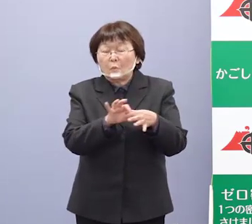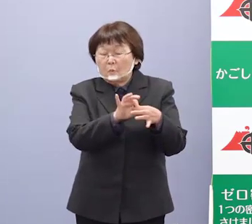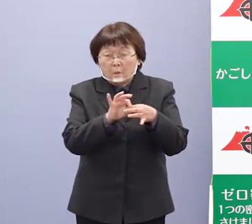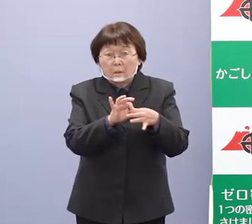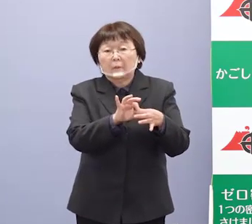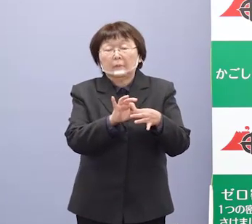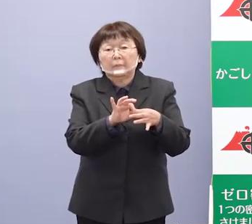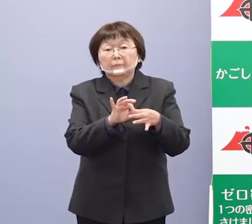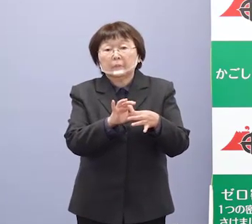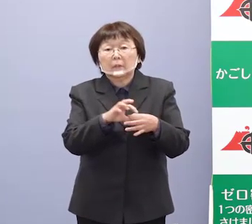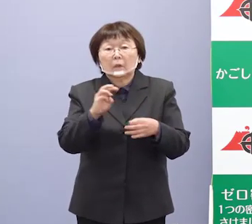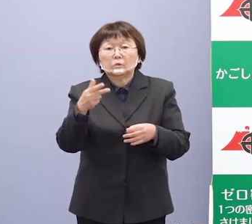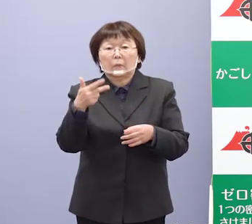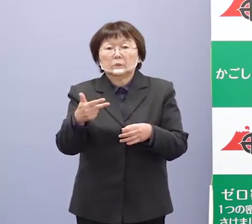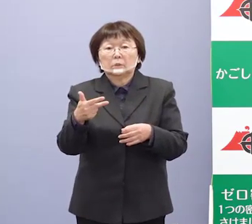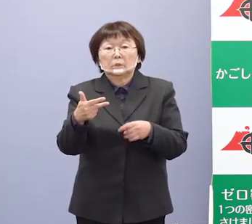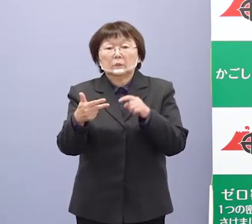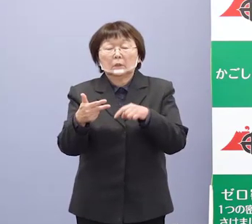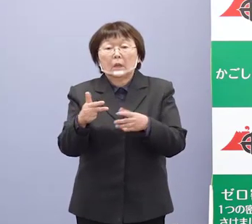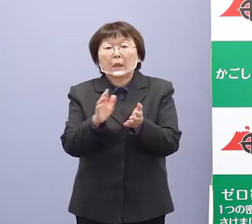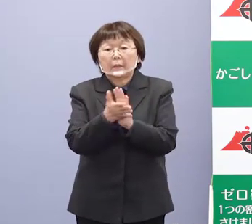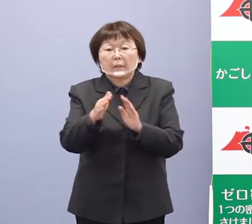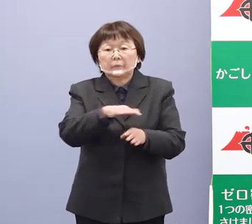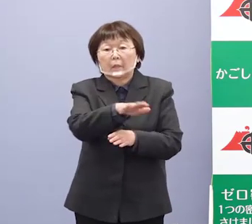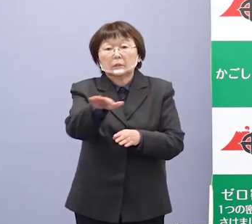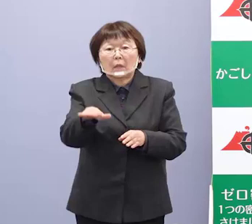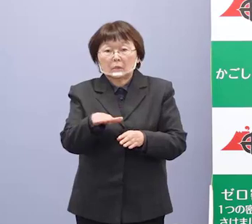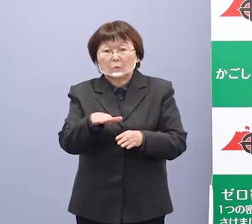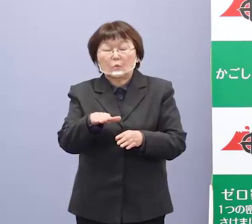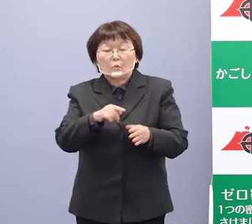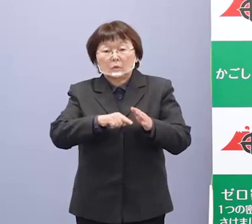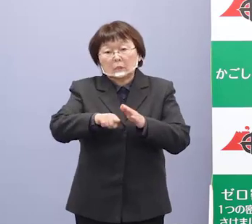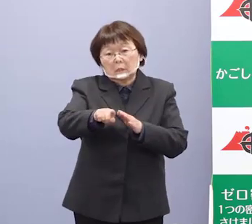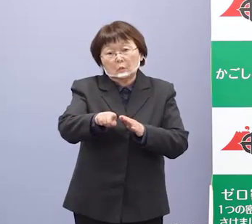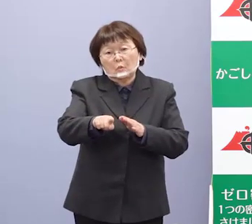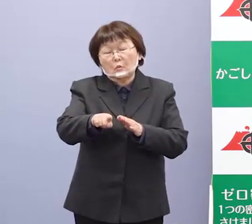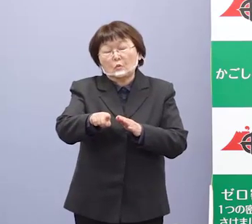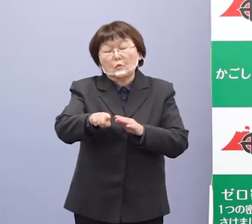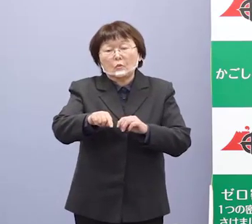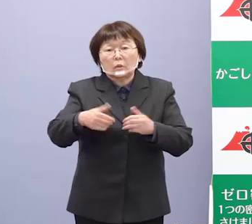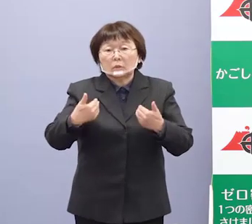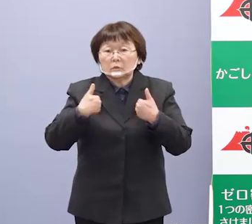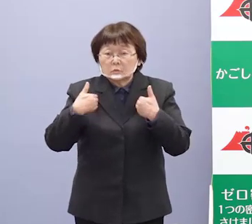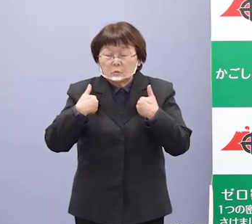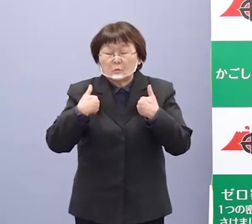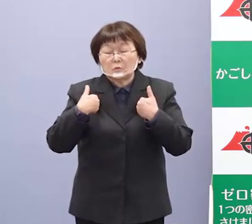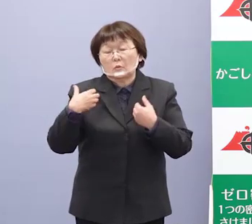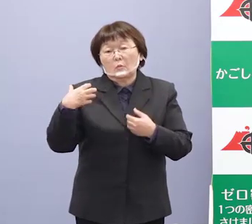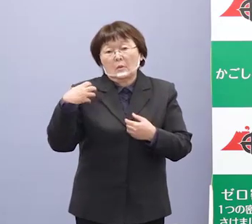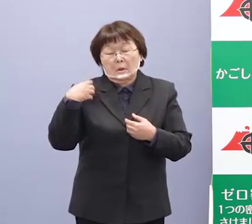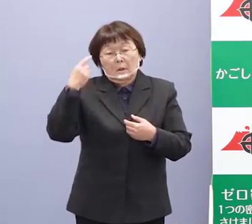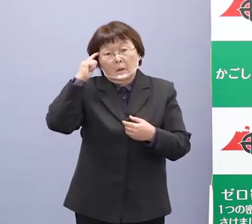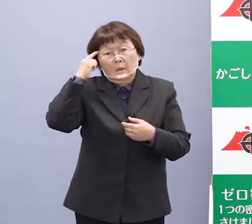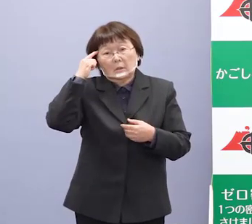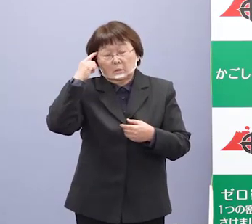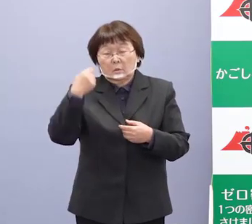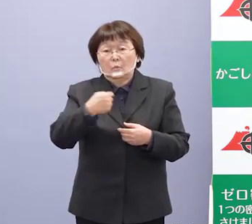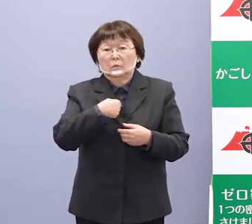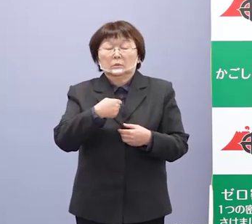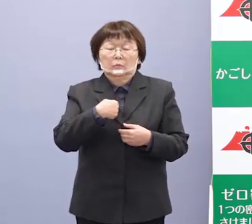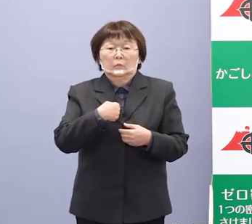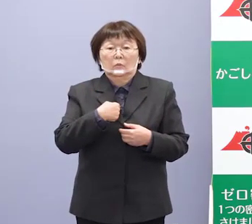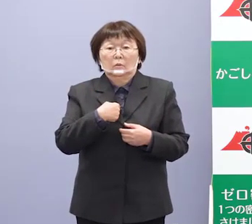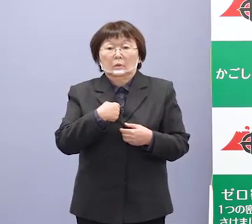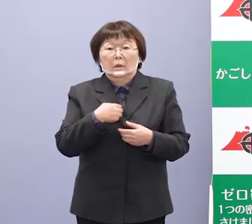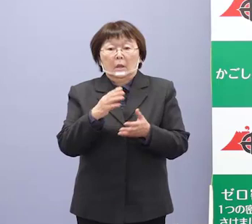てやはり鹿児島市が県全体の発展をリードしていかなければならない、そういった職責に鑑みたときに、やはり私としてもこ